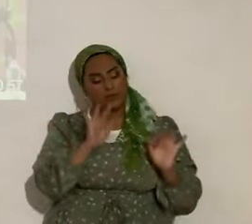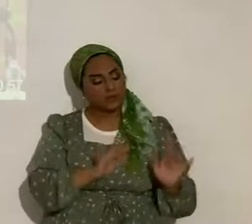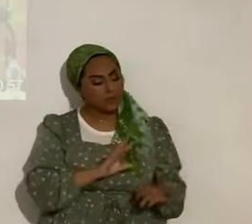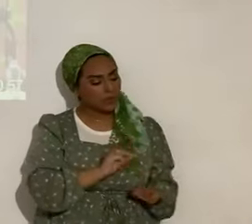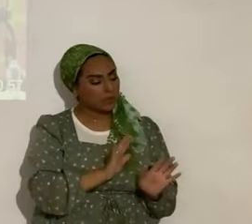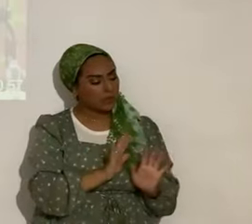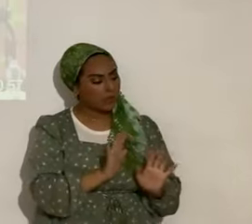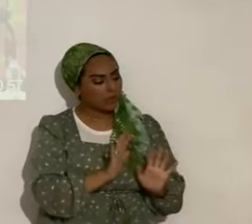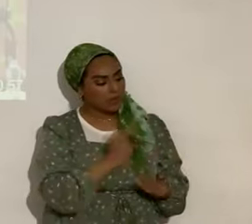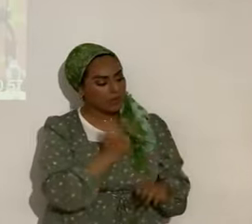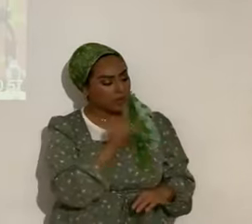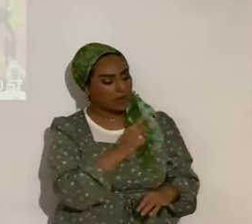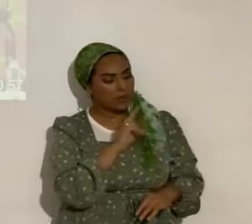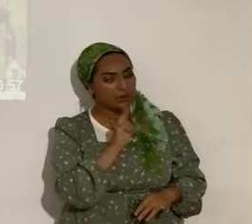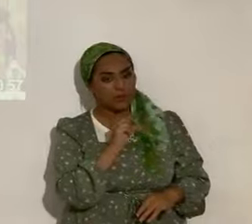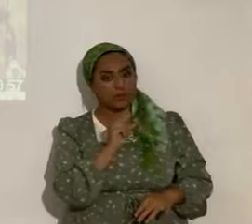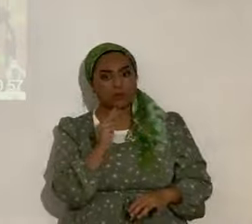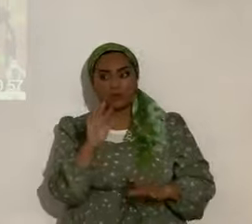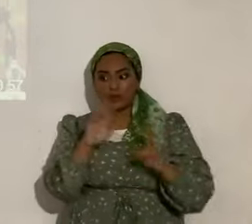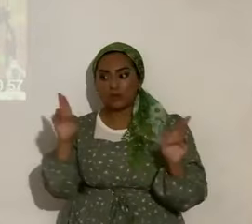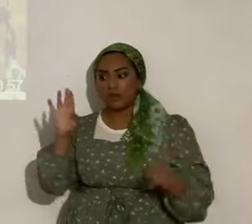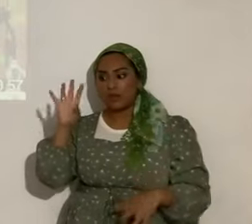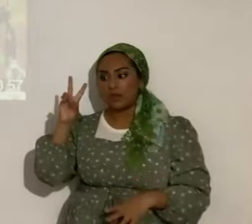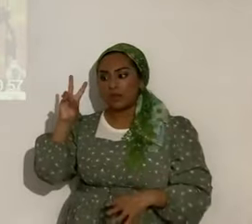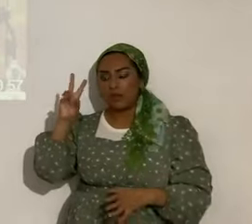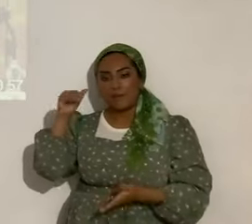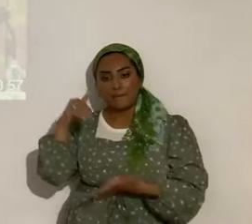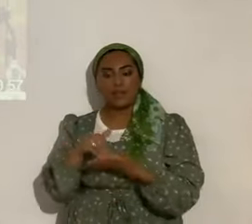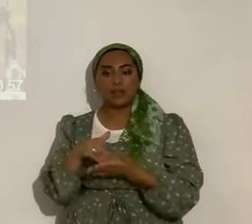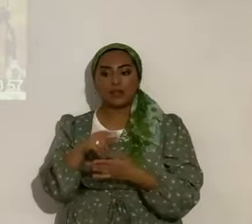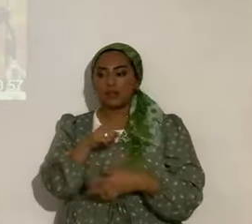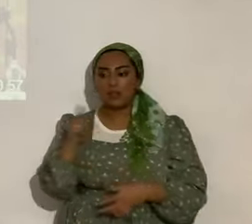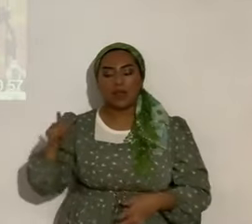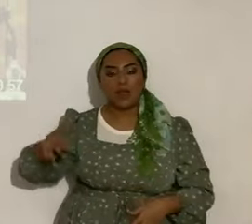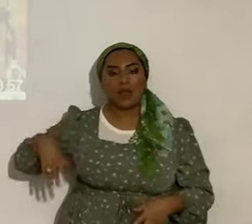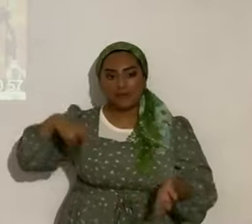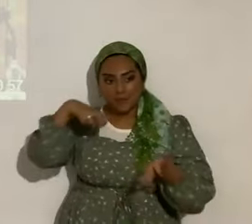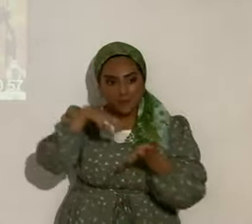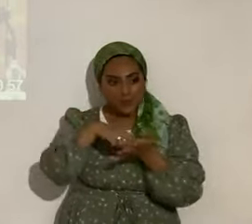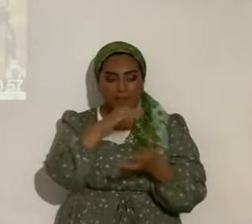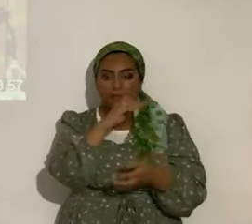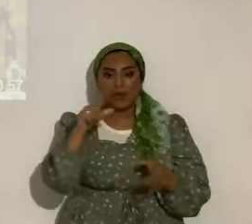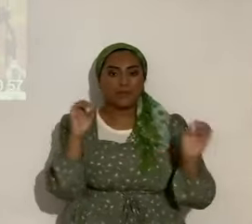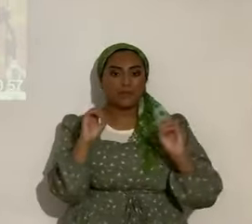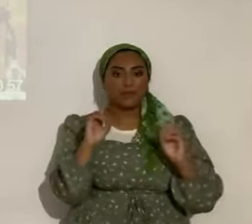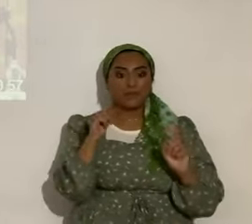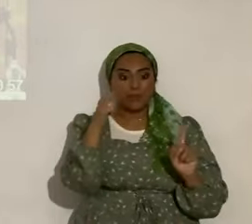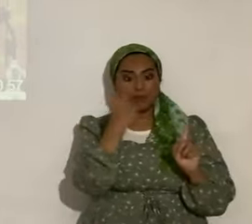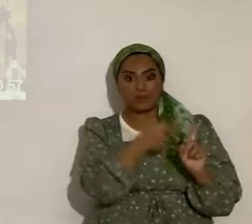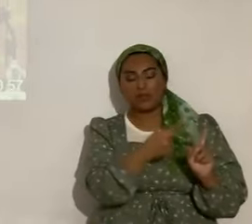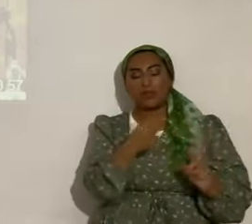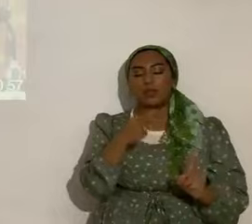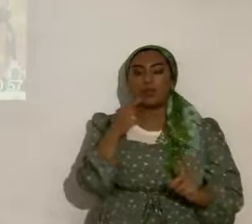dice, me tengo reservado 7,000 que no han doblado su rodilla a Baal. Y uno de ellos era